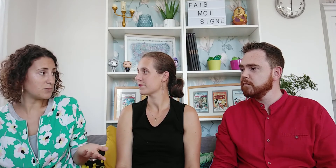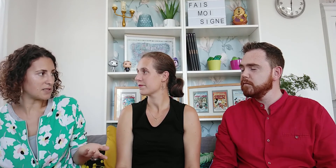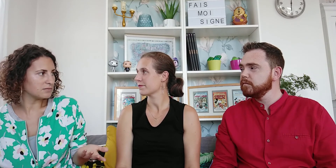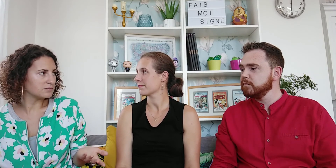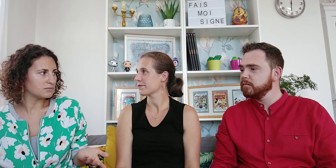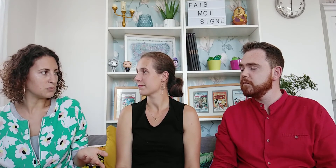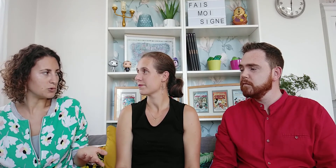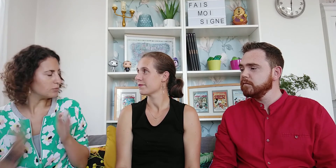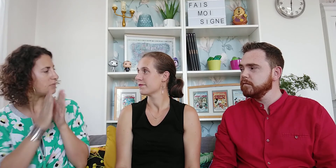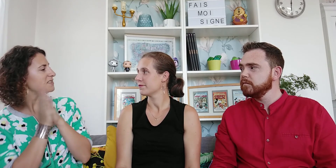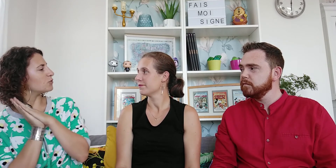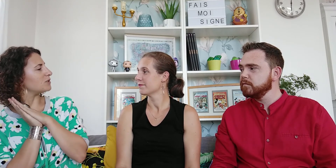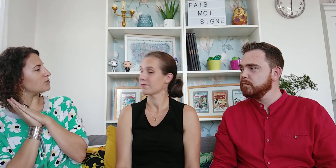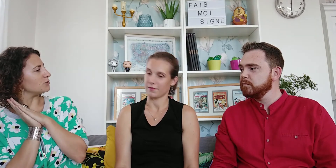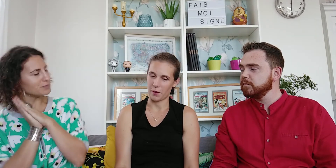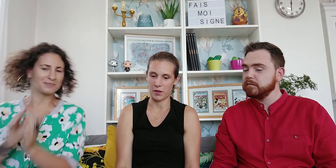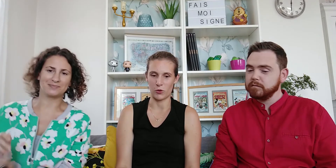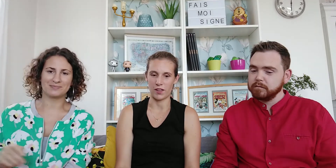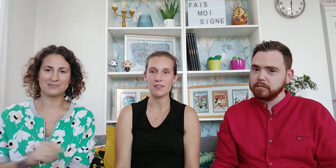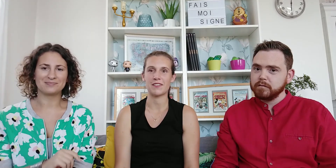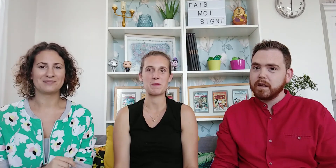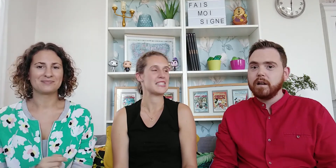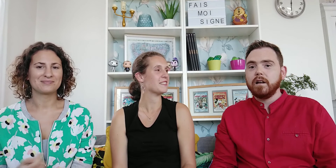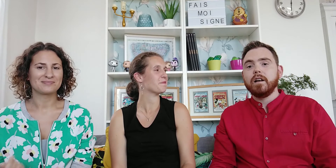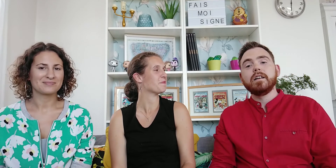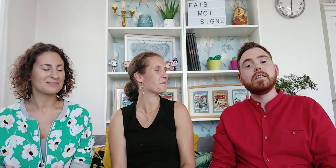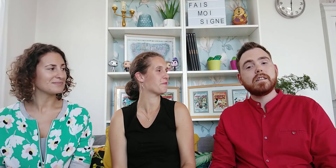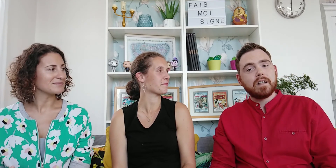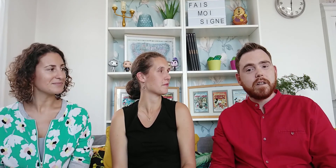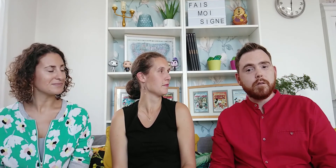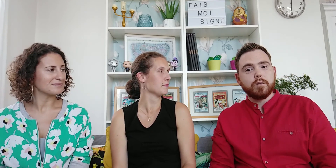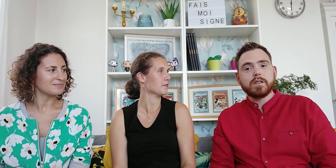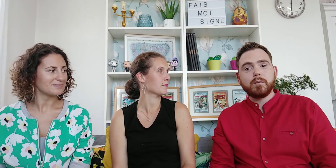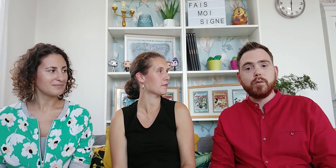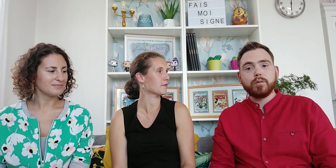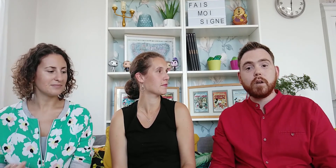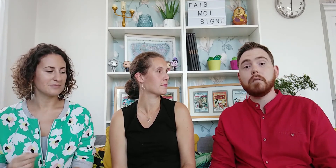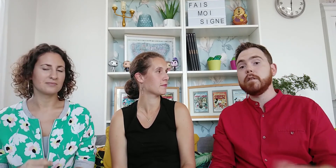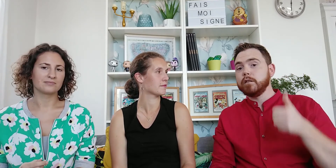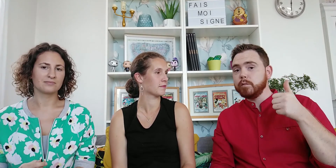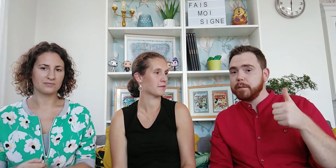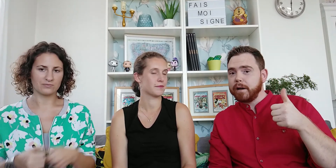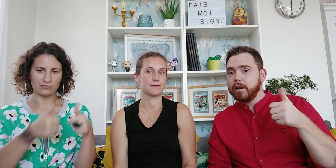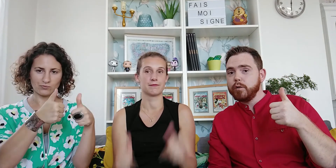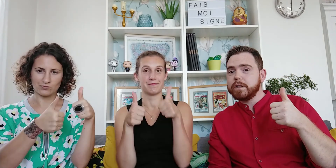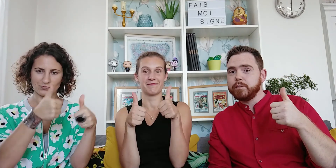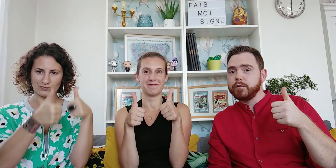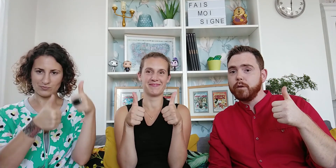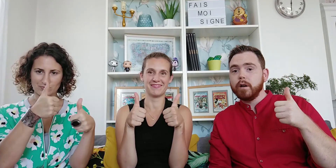utile. Donc, merci beaucoup d'être venu. De rien, c'est avec plaisir. Si la vidéo vous a plu, n'oubliez pas le petit pouce bleu. Vous